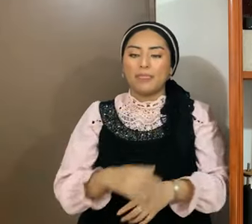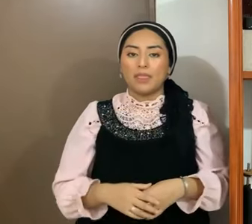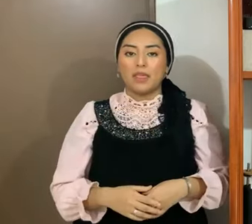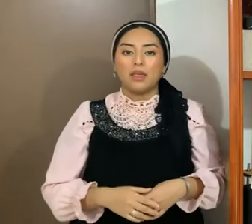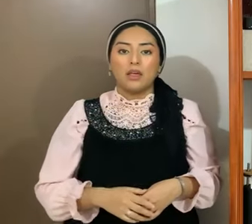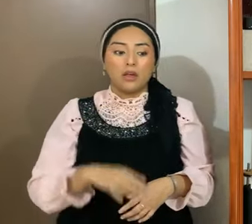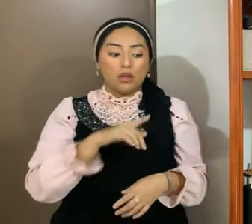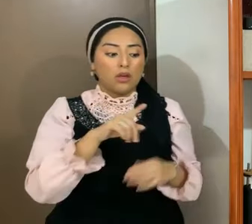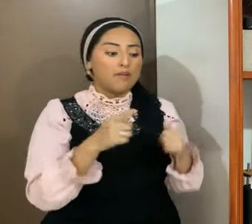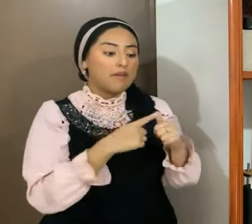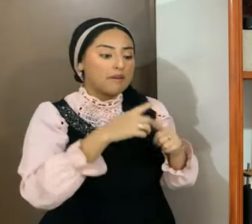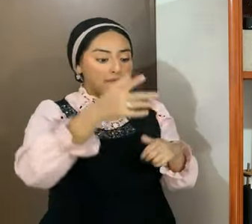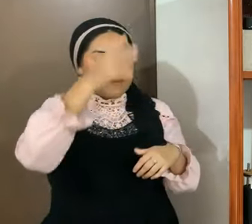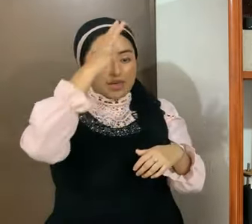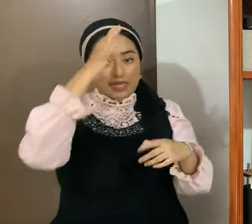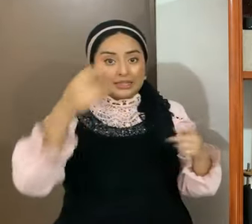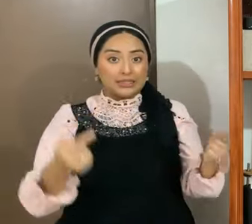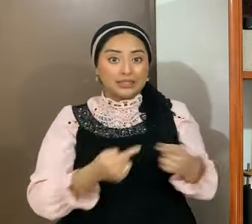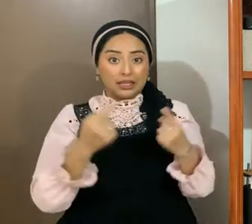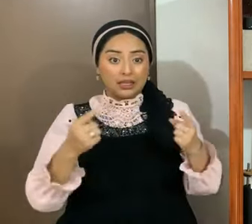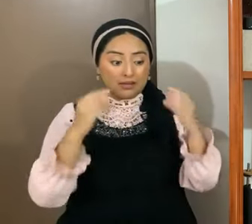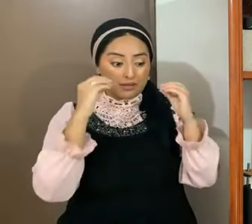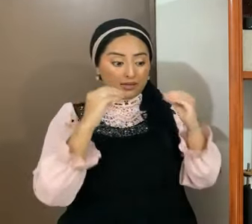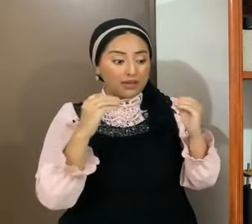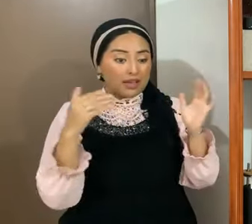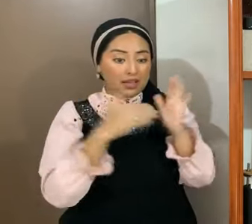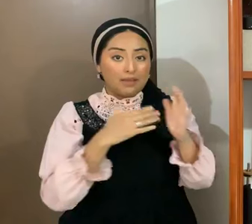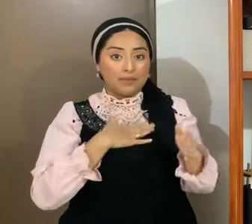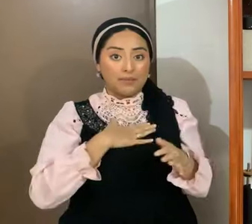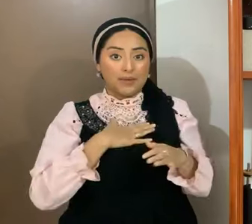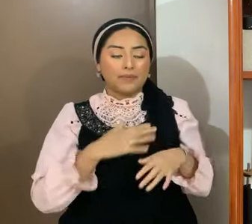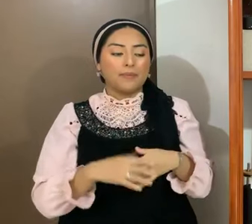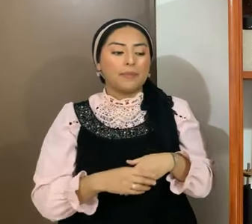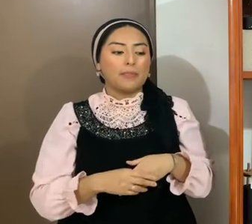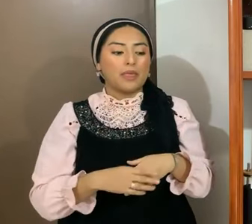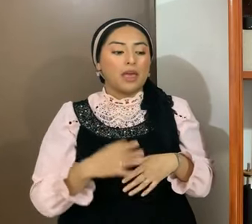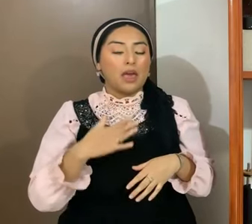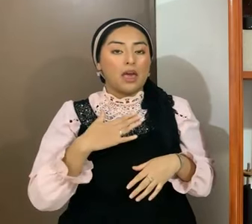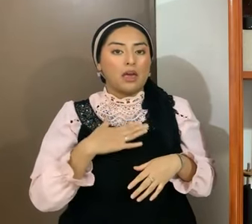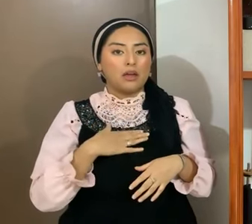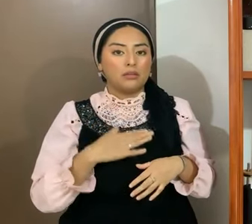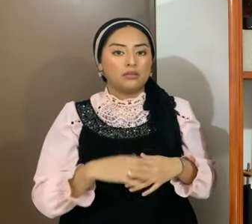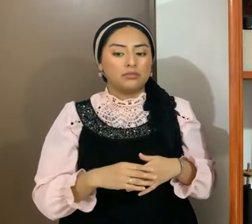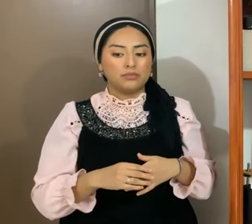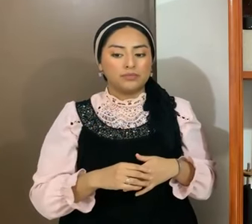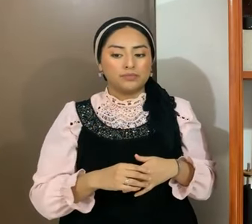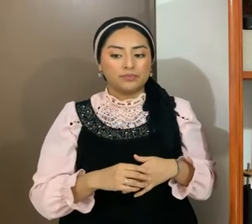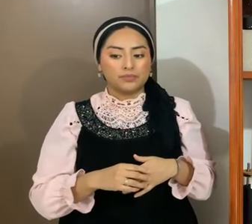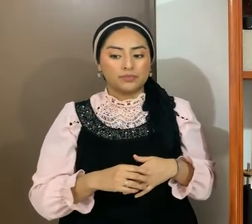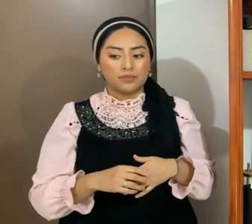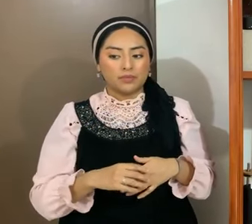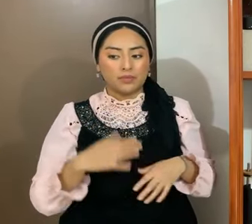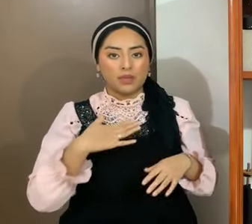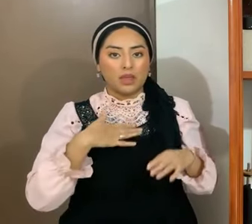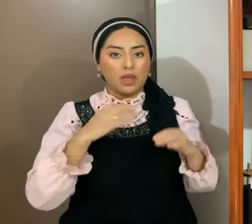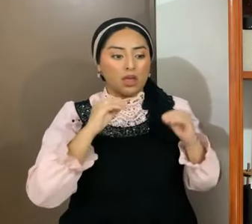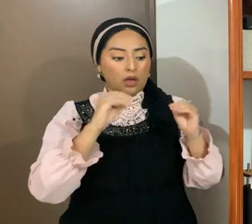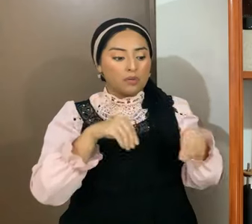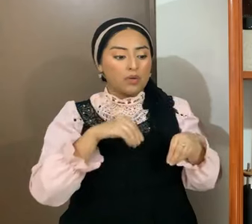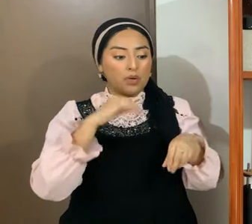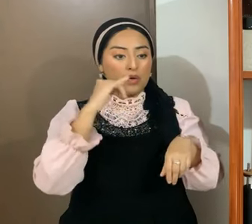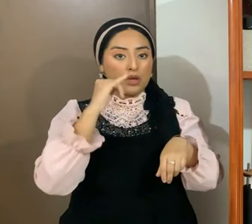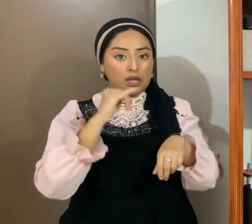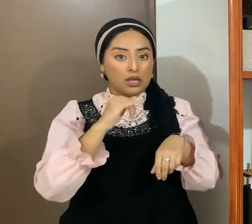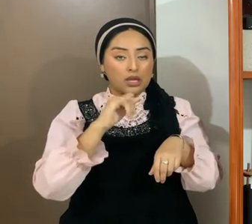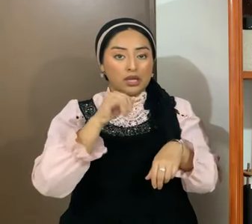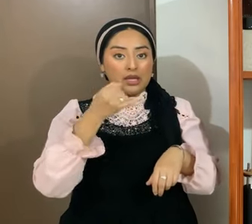Tu primer padre pecó y tus enseñadores prevaricaron contra mí. Por tanto, yo profané los príncipes del Mishkan y puse por anatema a Jacob